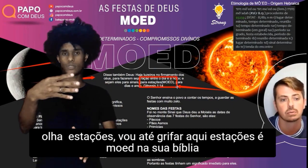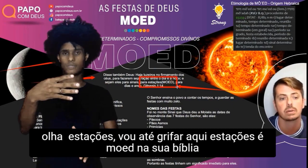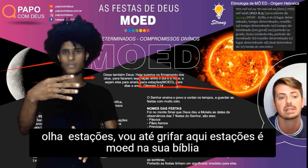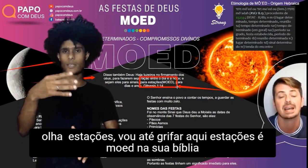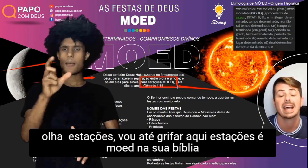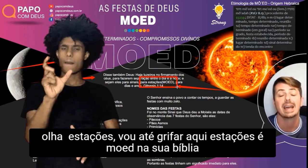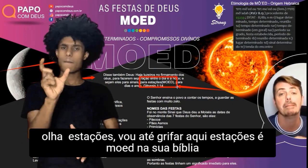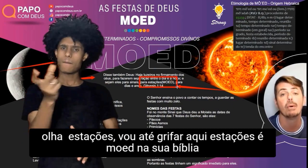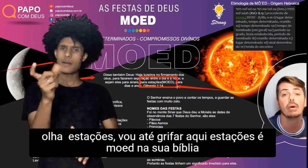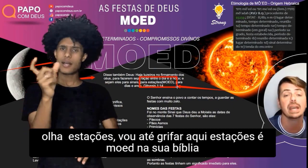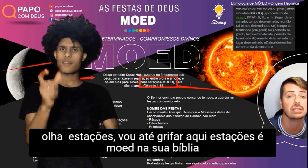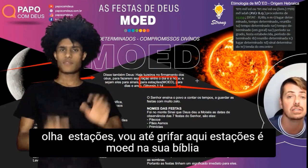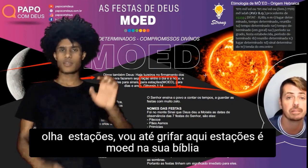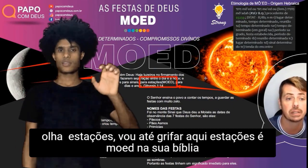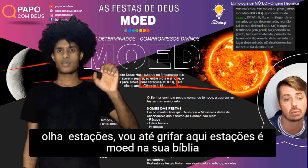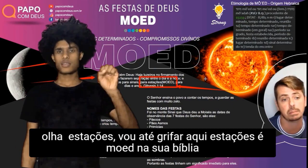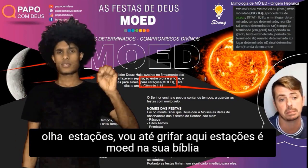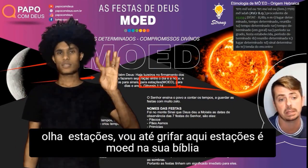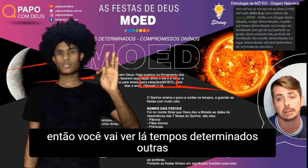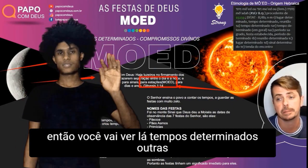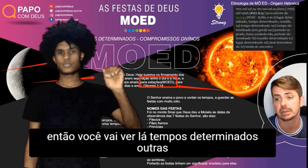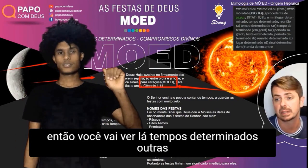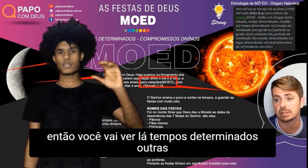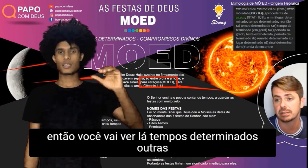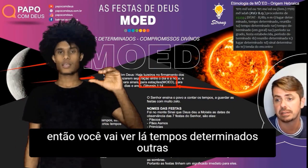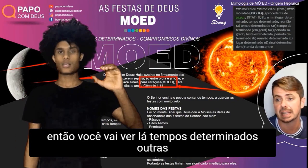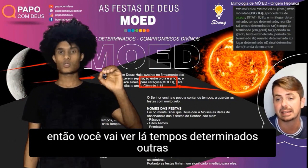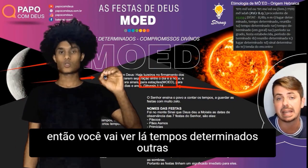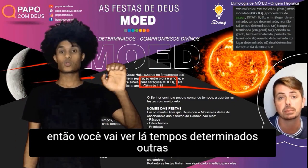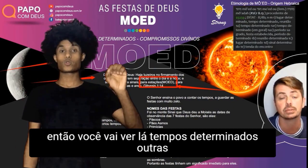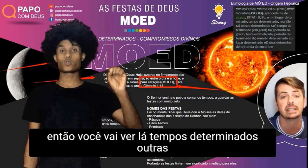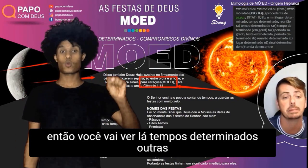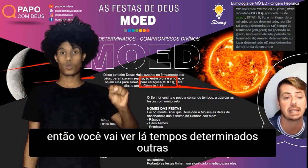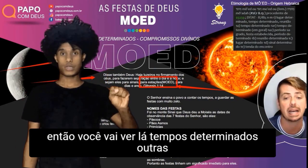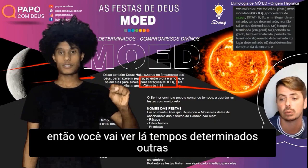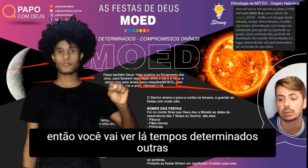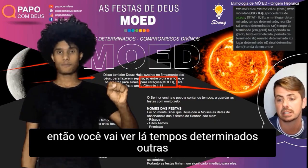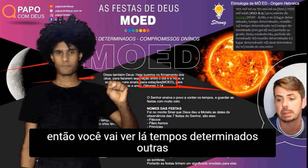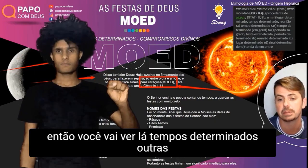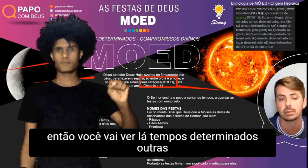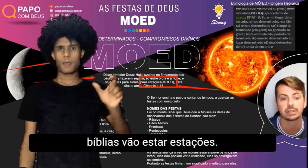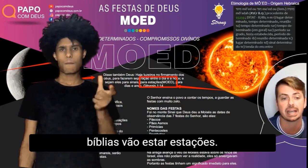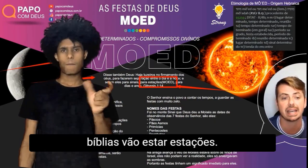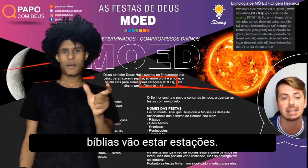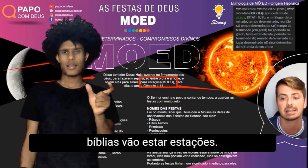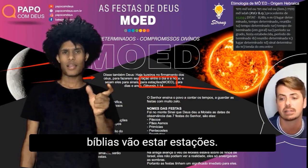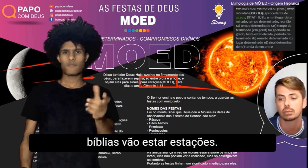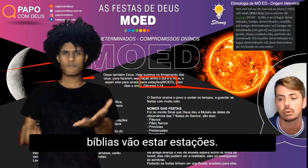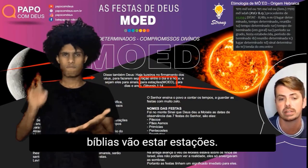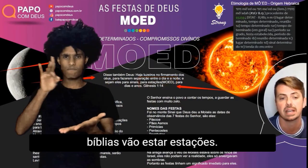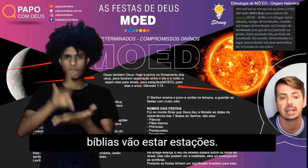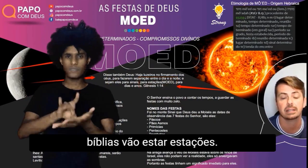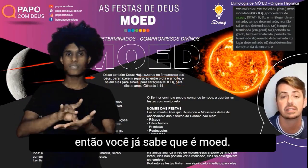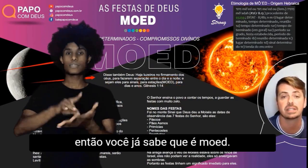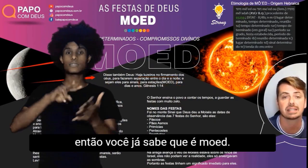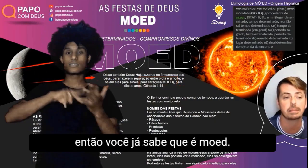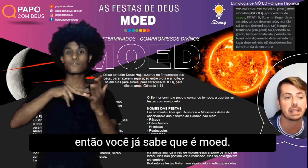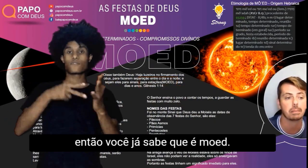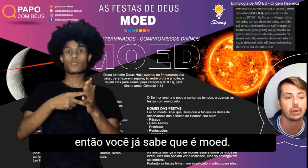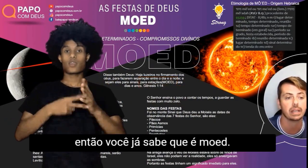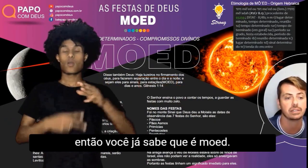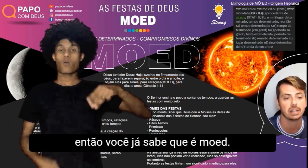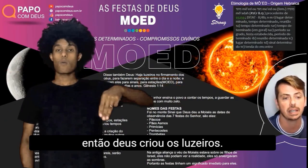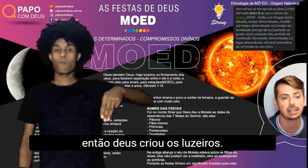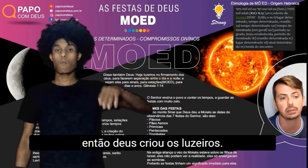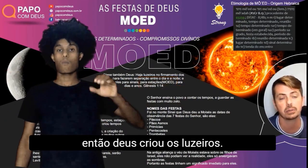aqui, estações, é moed na sua Bíblia. Então você vai ver lá tempos determinados, outras Bíblias vão estar estações, então você já sabe